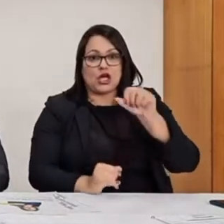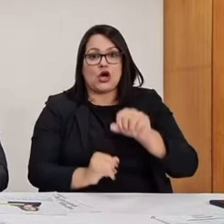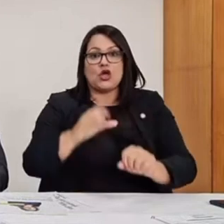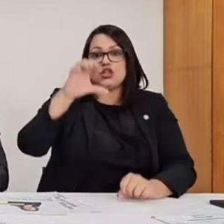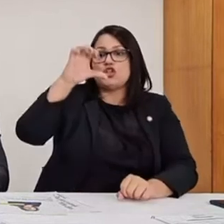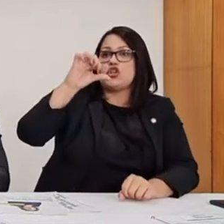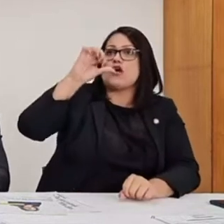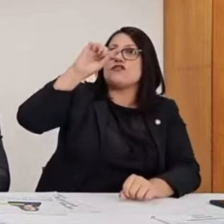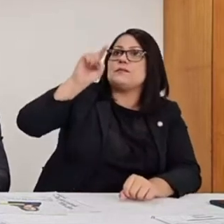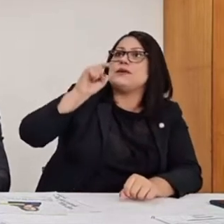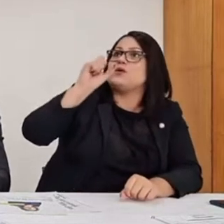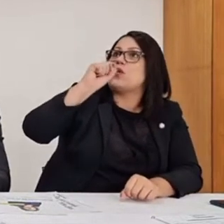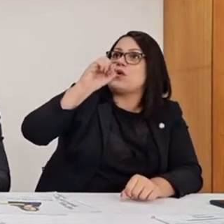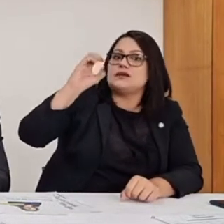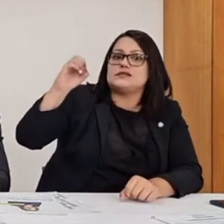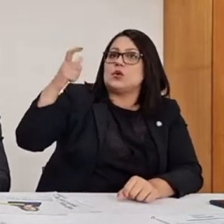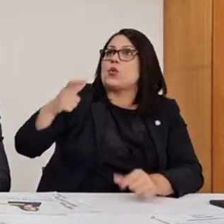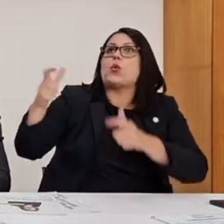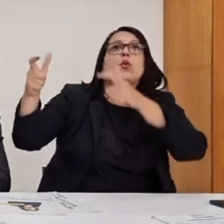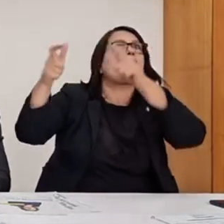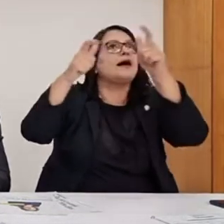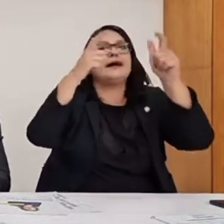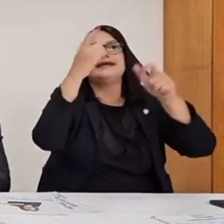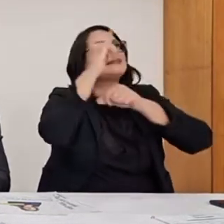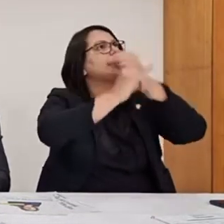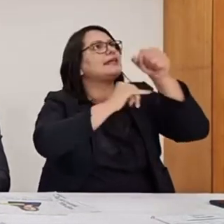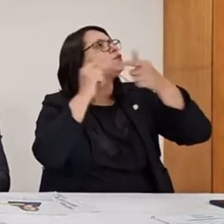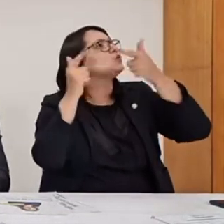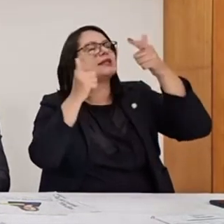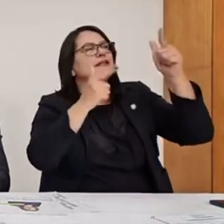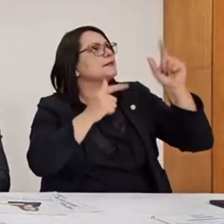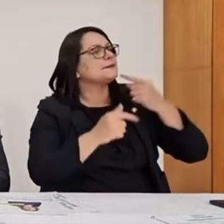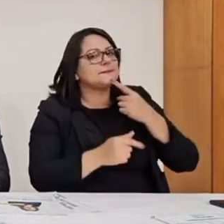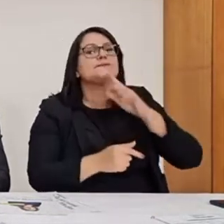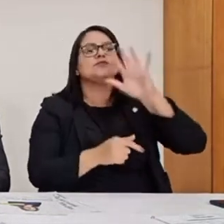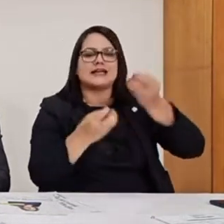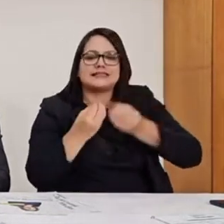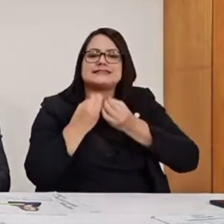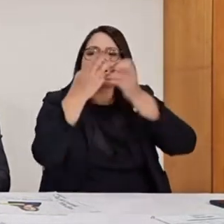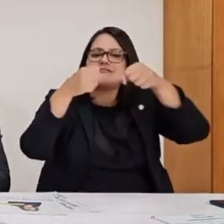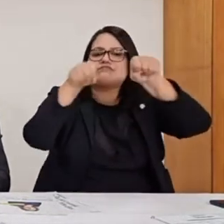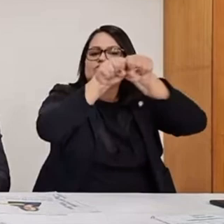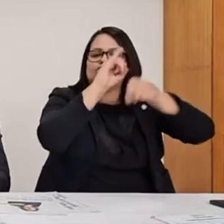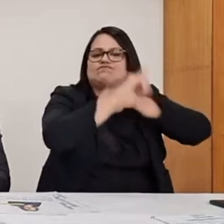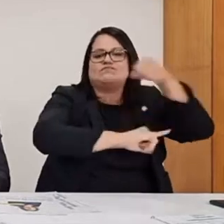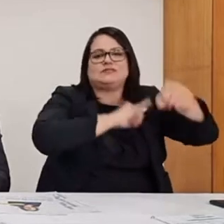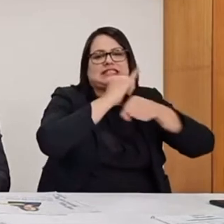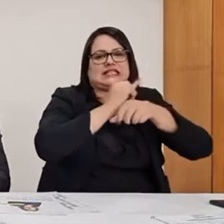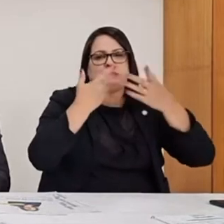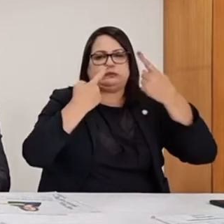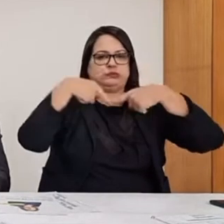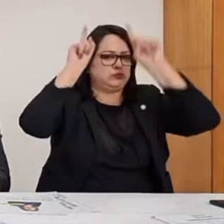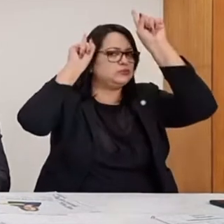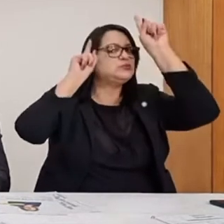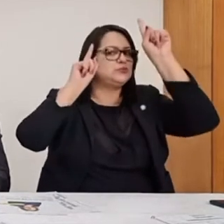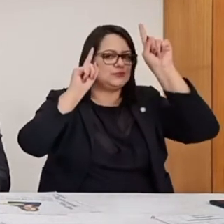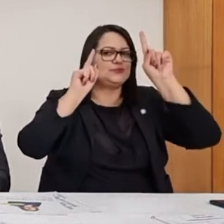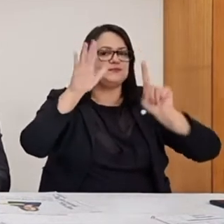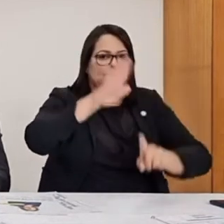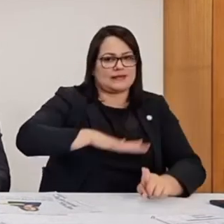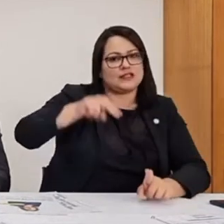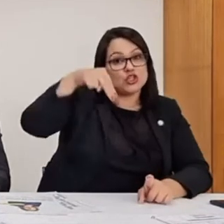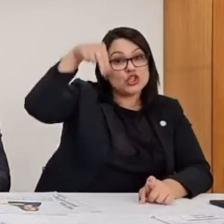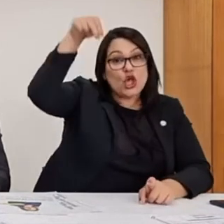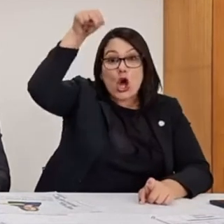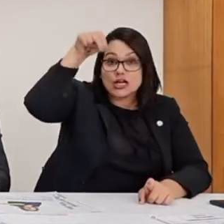localidades, por exemplo, no Brasil, sem internet, zero. Vai chegar lá a internet para todo mundo de alta qualidade. A região norte, por exemplo, que